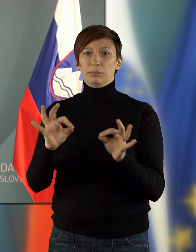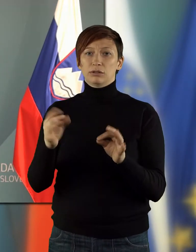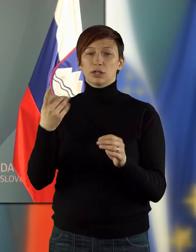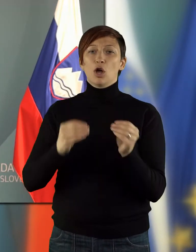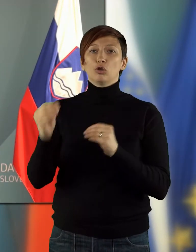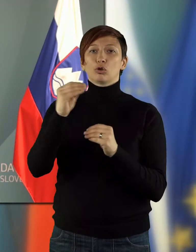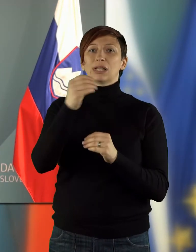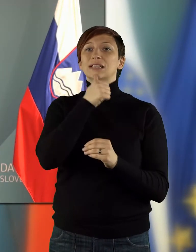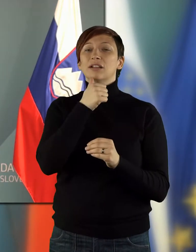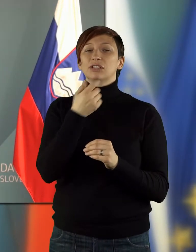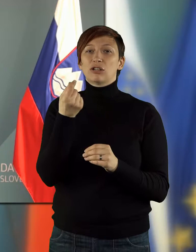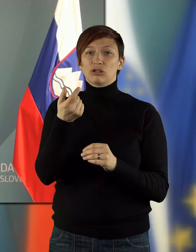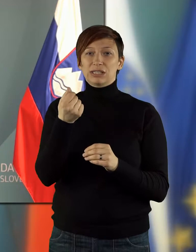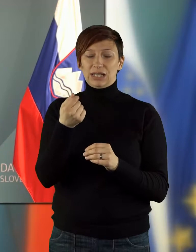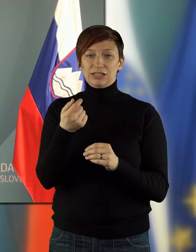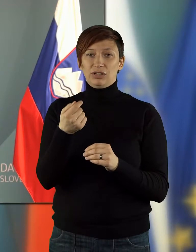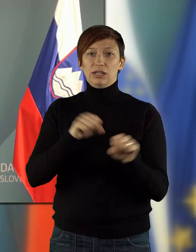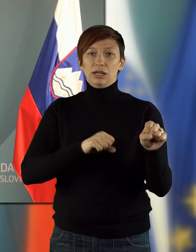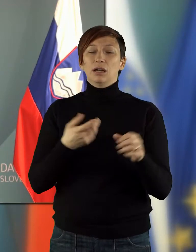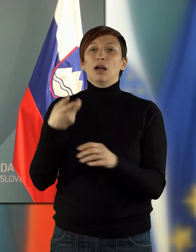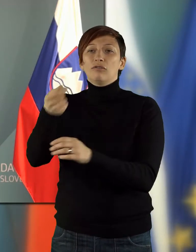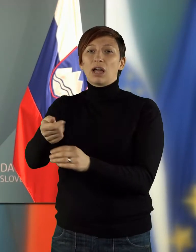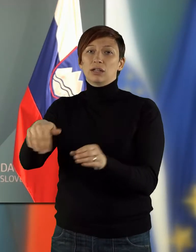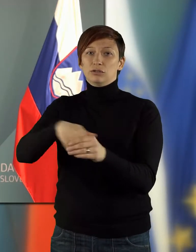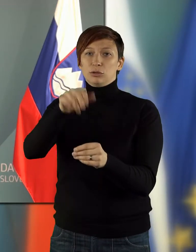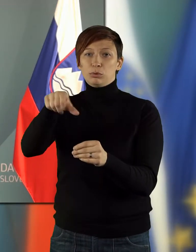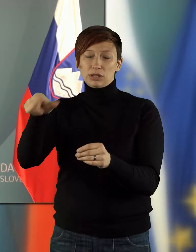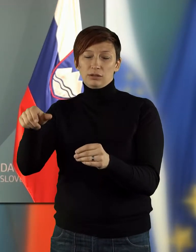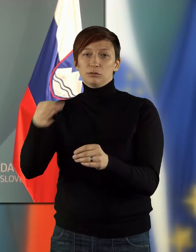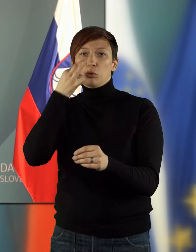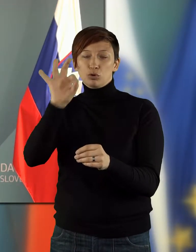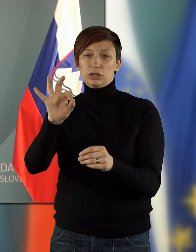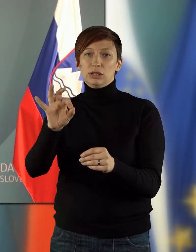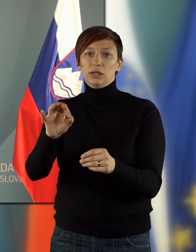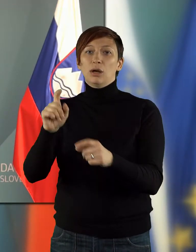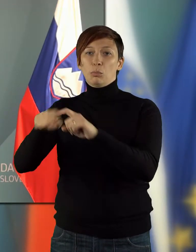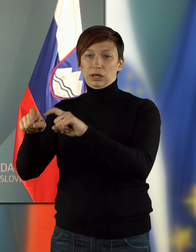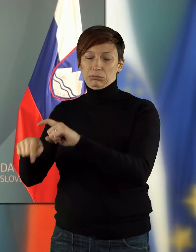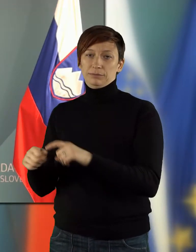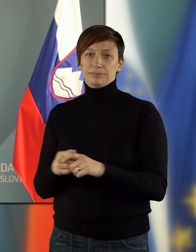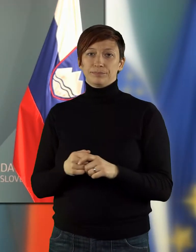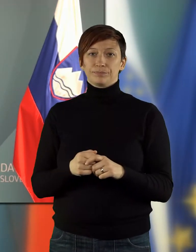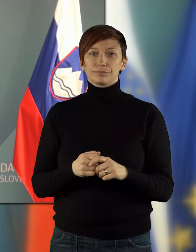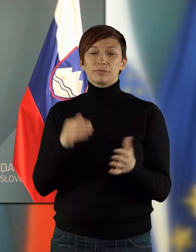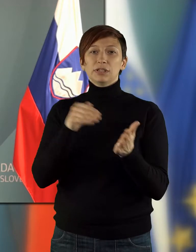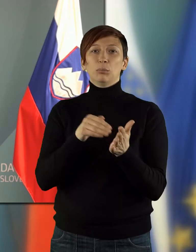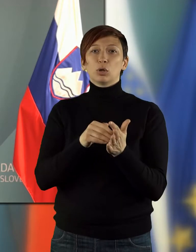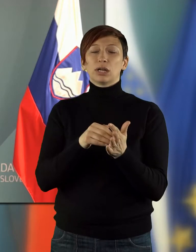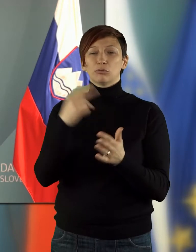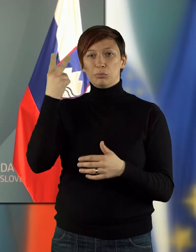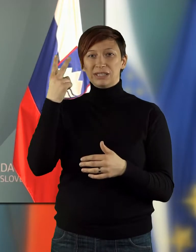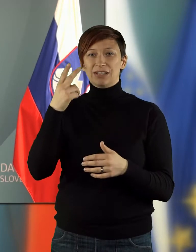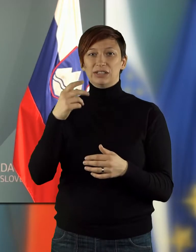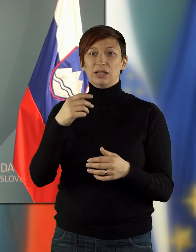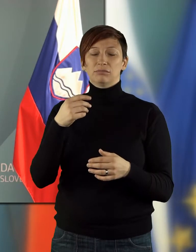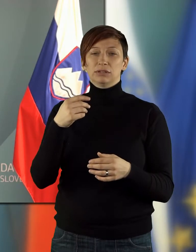izboljšanje pripravljenosti so dodatna finančna sredstva, vlaganje v kadre in vlaganje v opremo. Potrebno